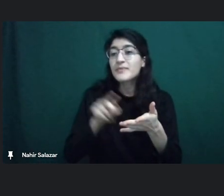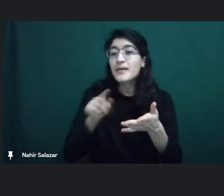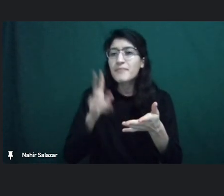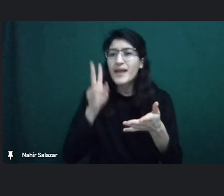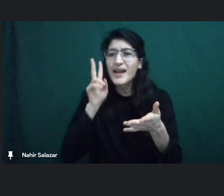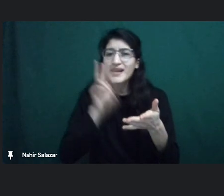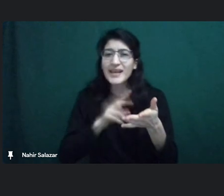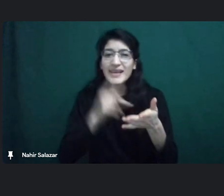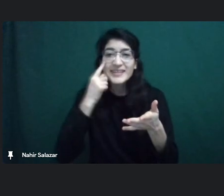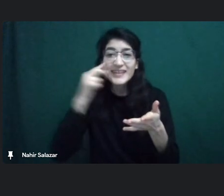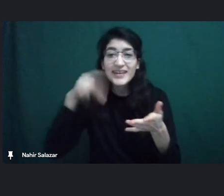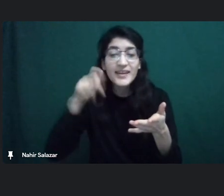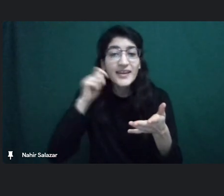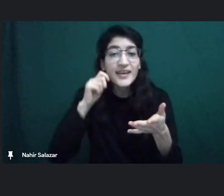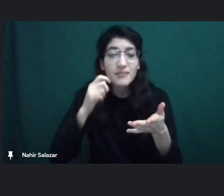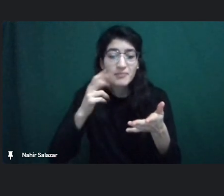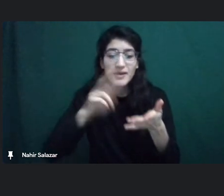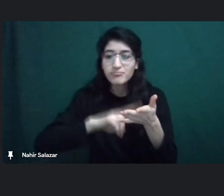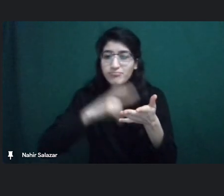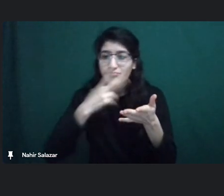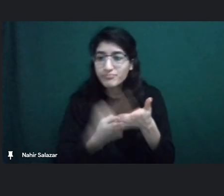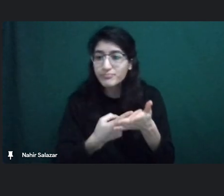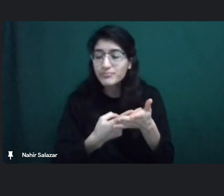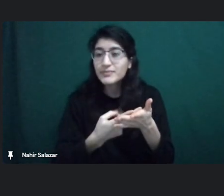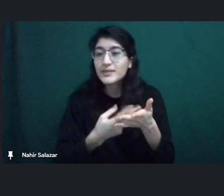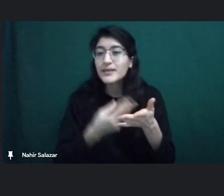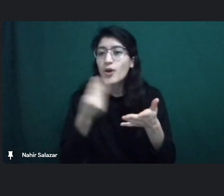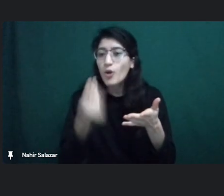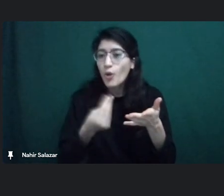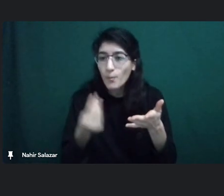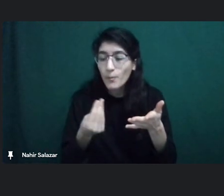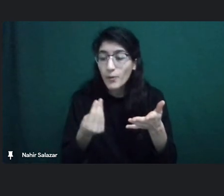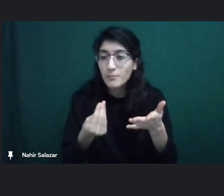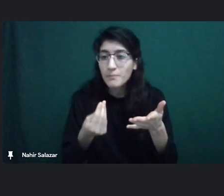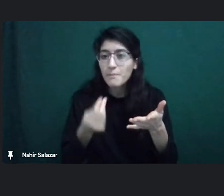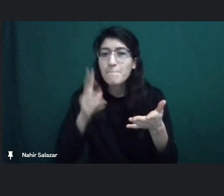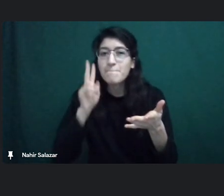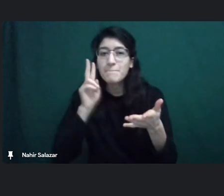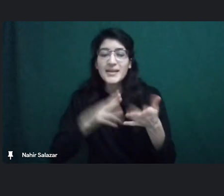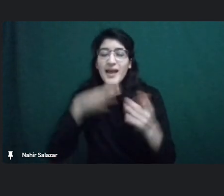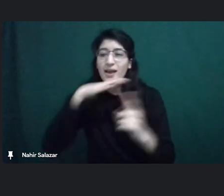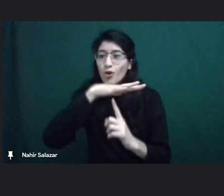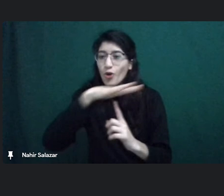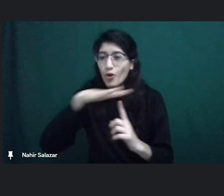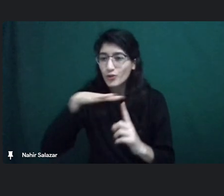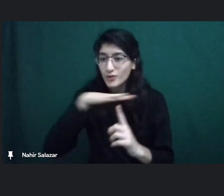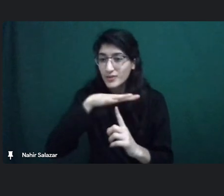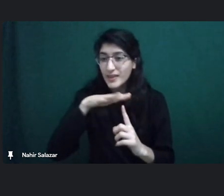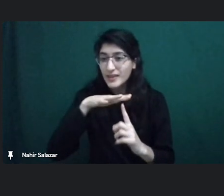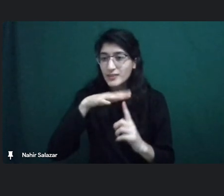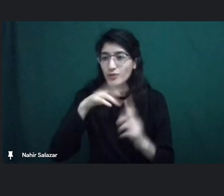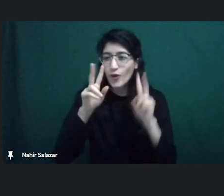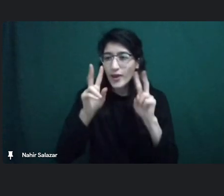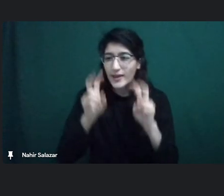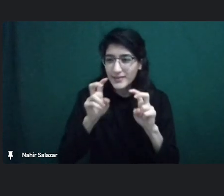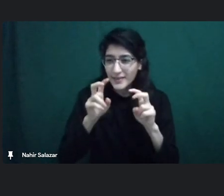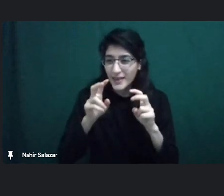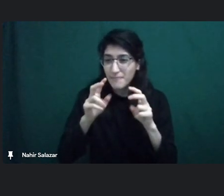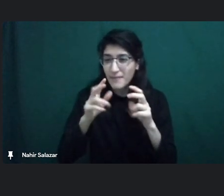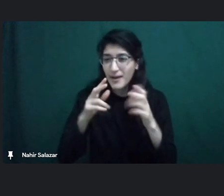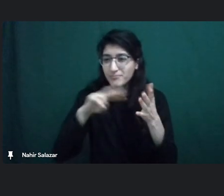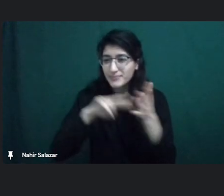traducirlo, tenemos que ver en el contexto y en los temas que se están desarrollando, en el significado de ese